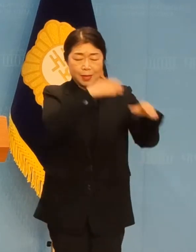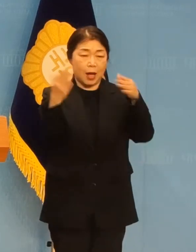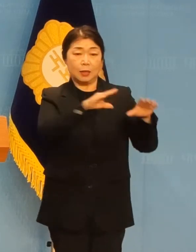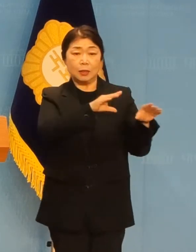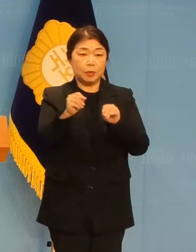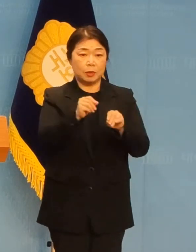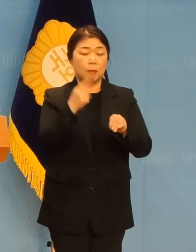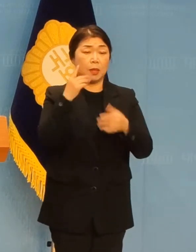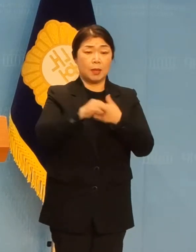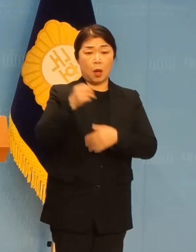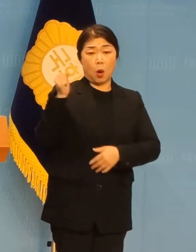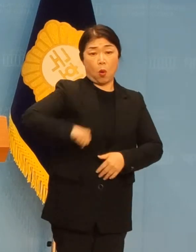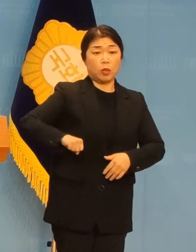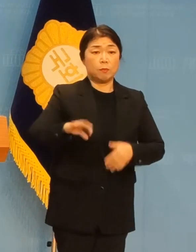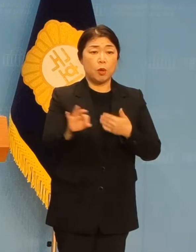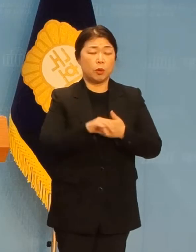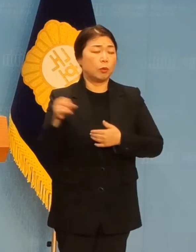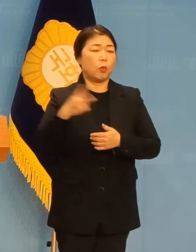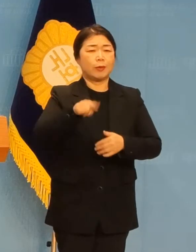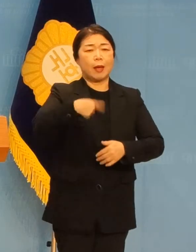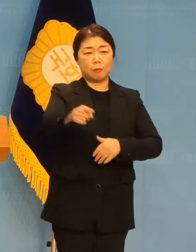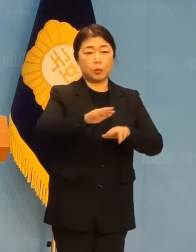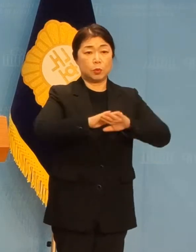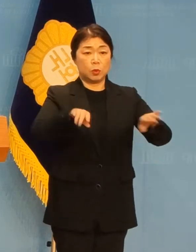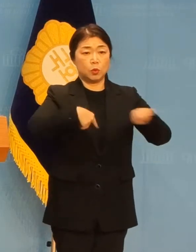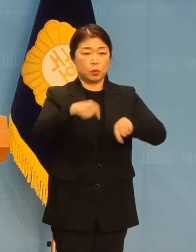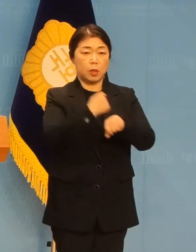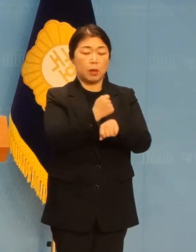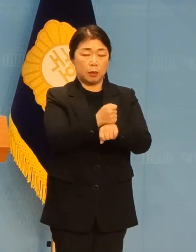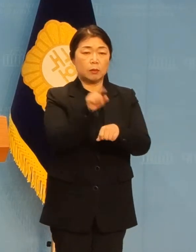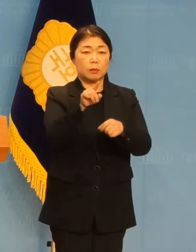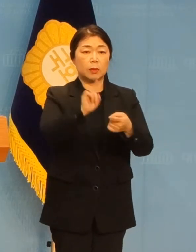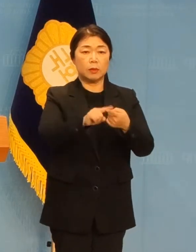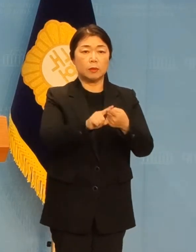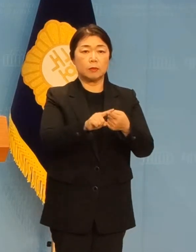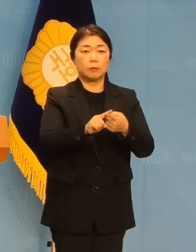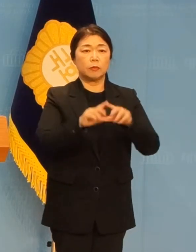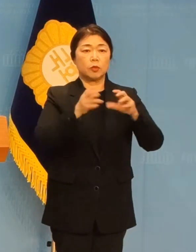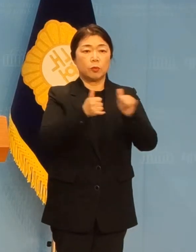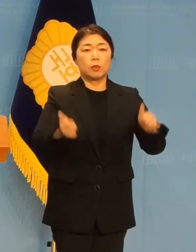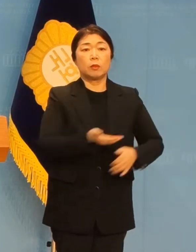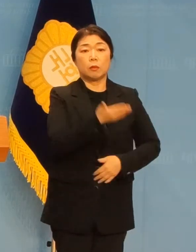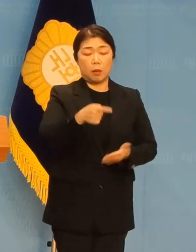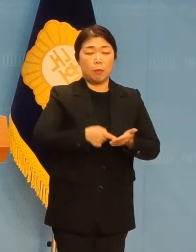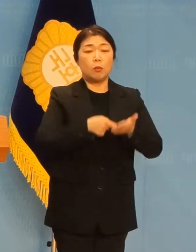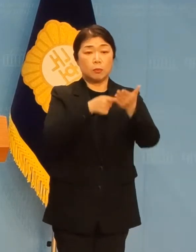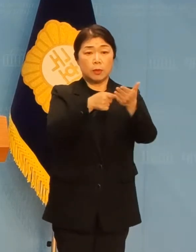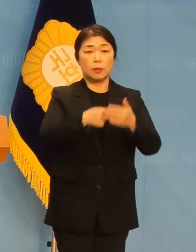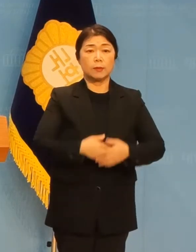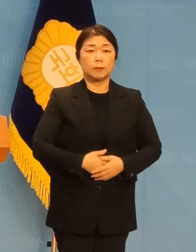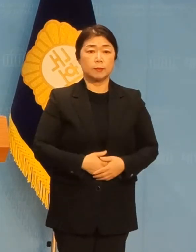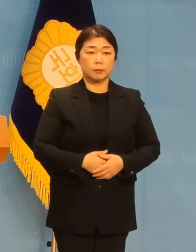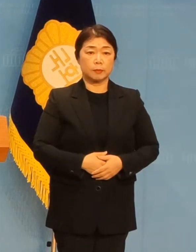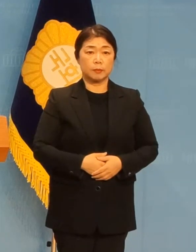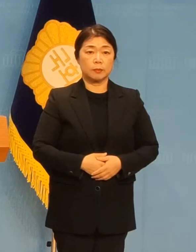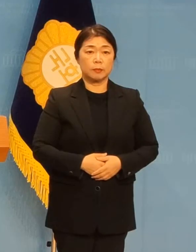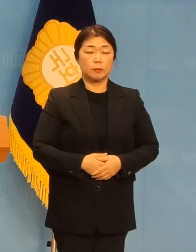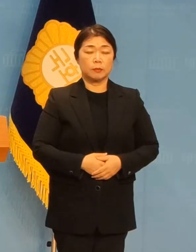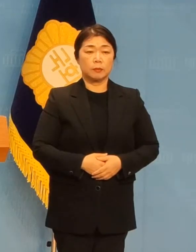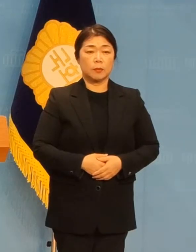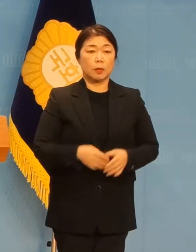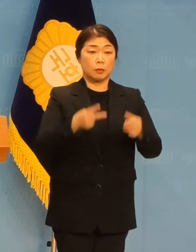시에 또 그 다음 조치가 들어가게 될 것인데, 이에 대해서 국민 여러분께 보고 드립니다.